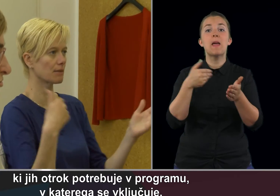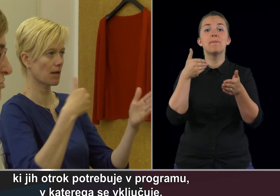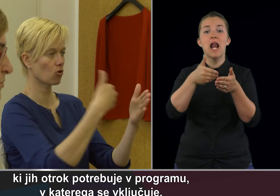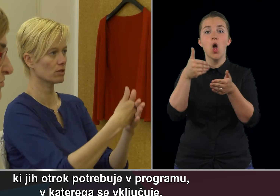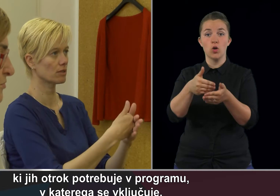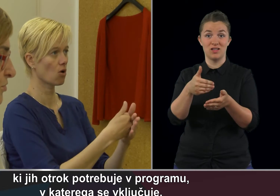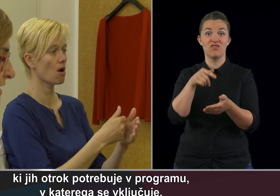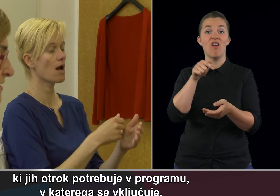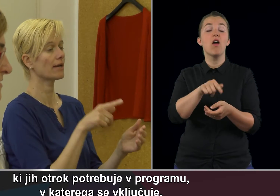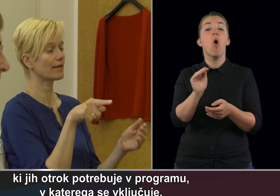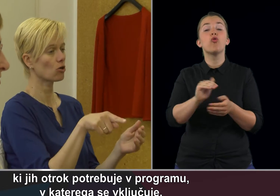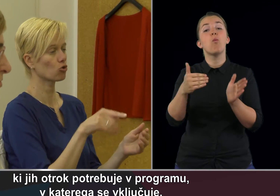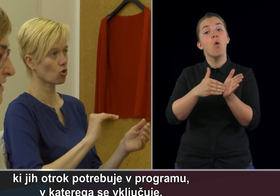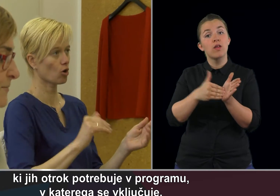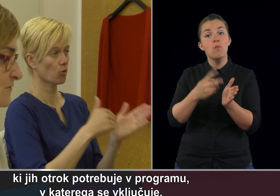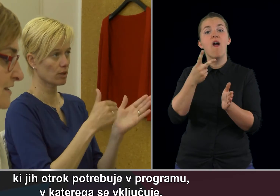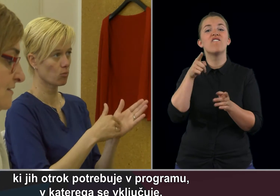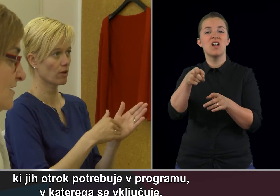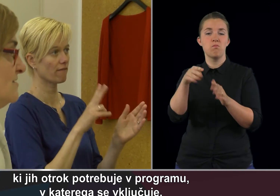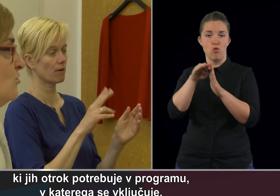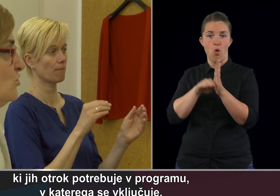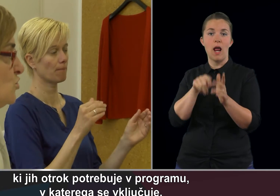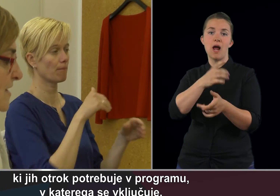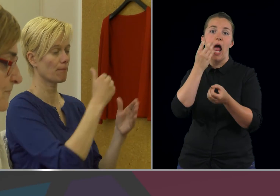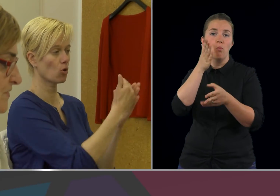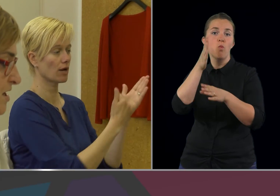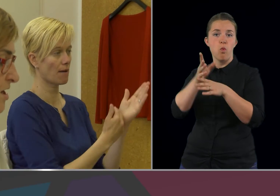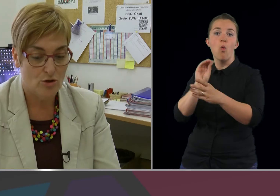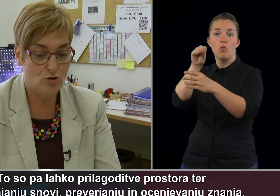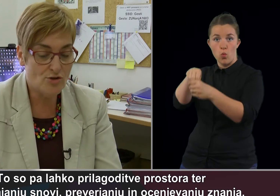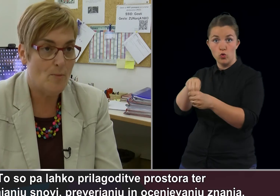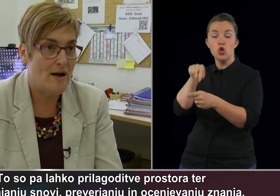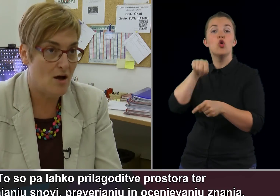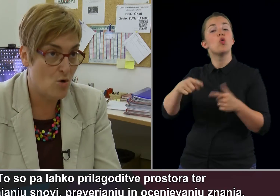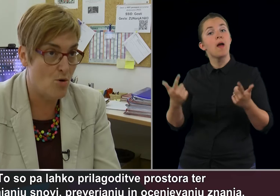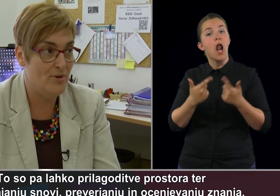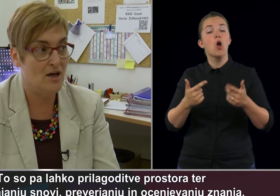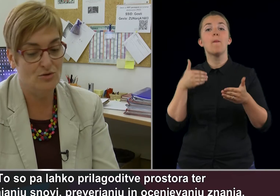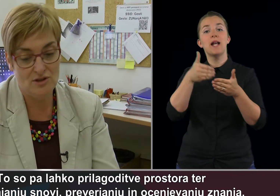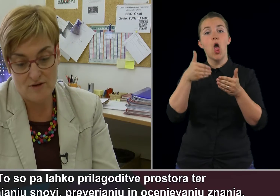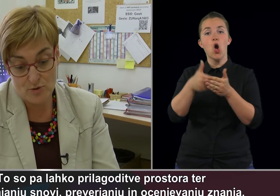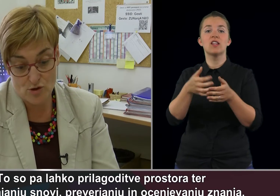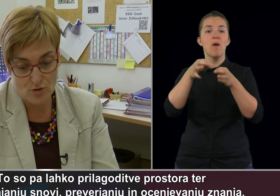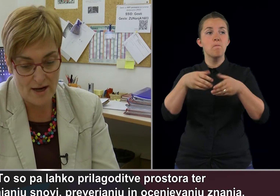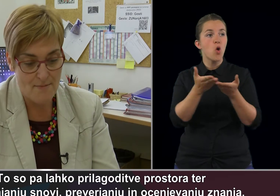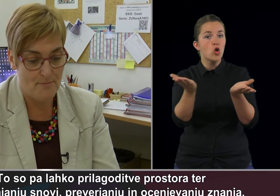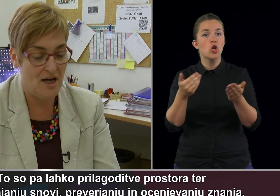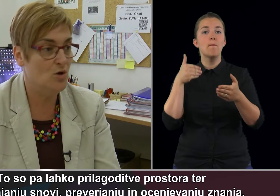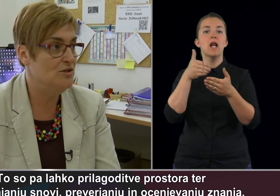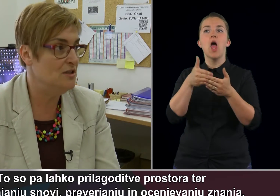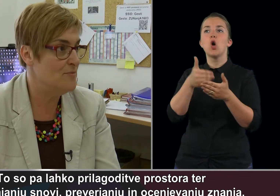jih otrok potrebuje v programu, v katerega se vključuje. To so pa lahko prilagoditve